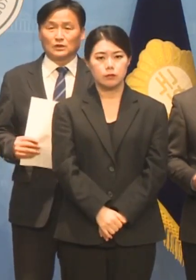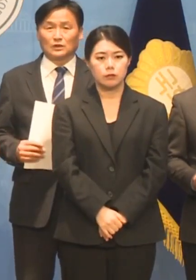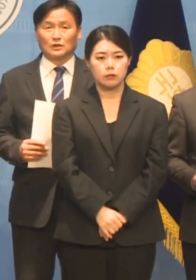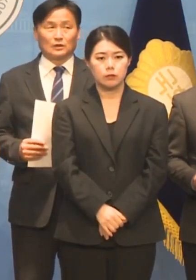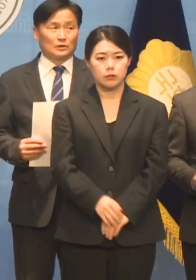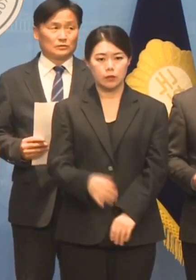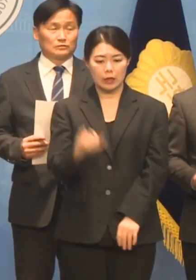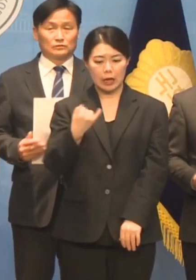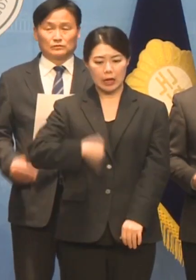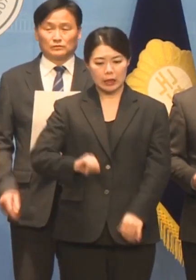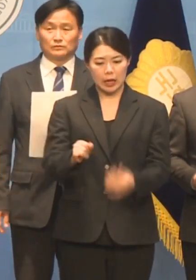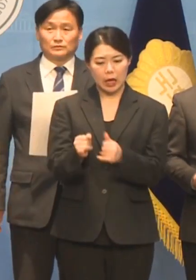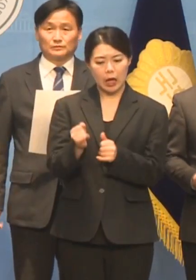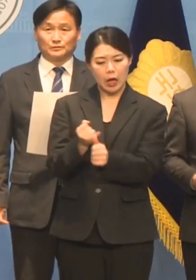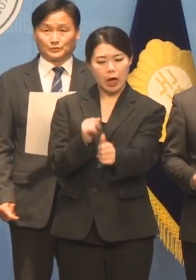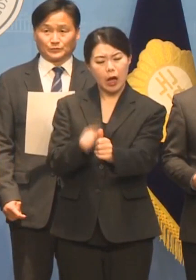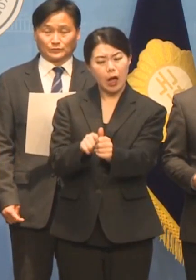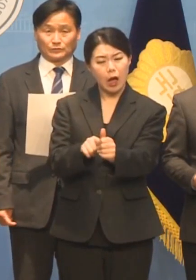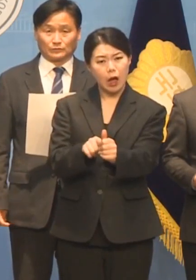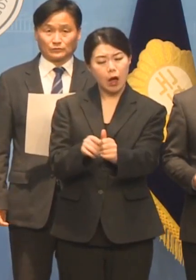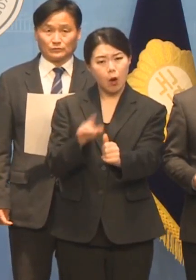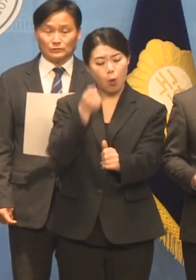사위의 월급이 뇌물이라면